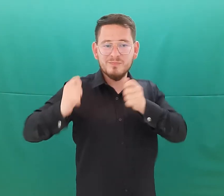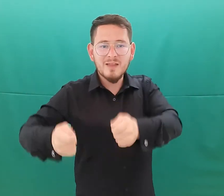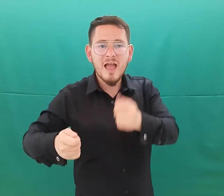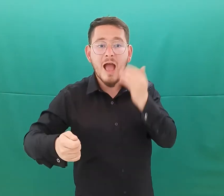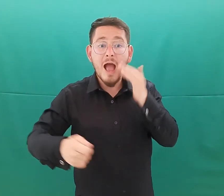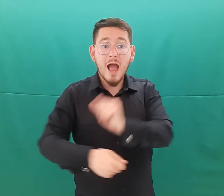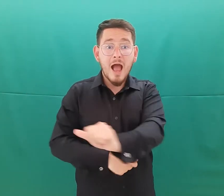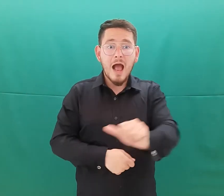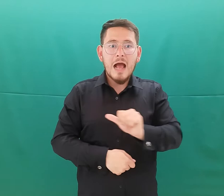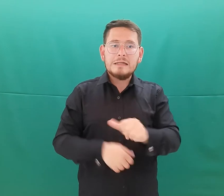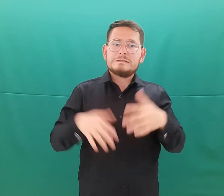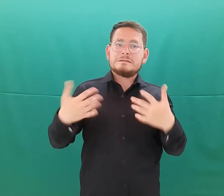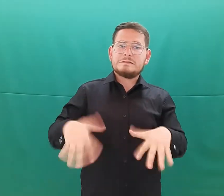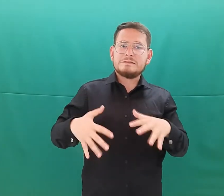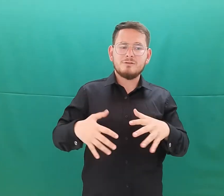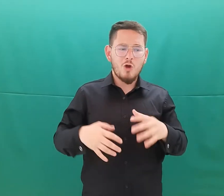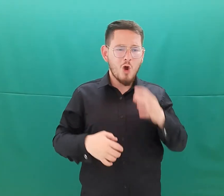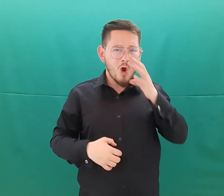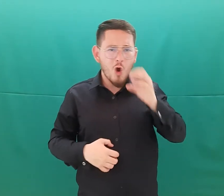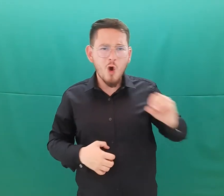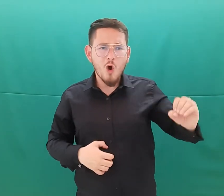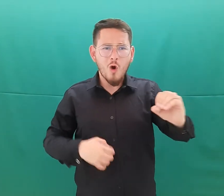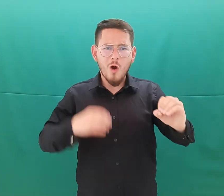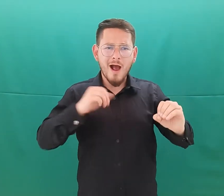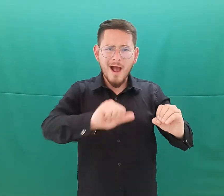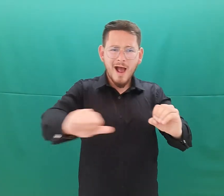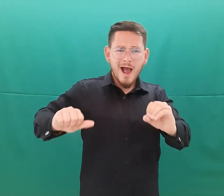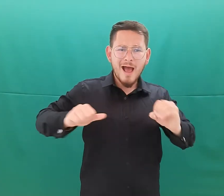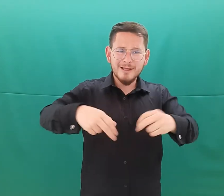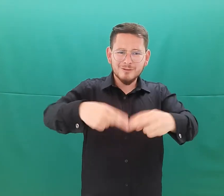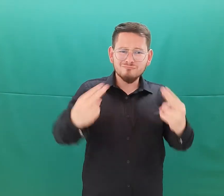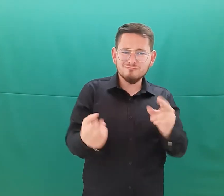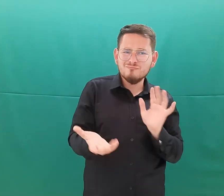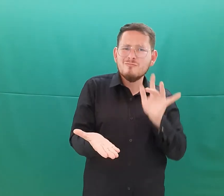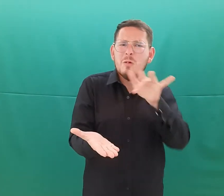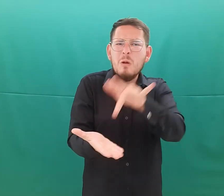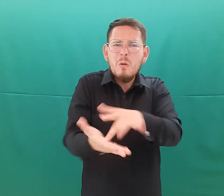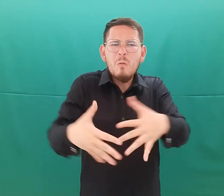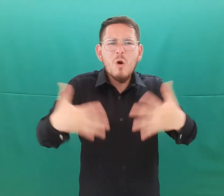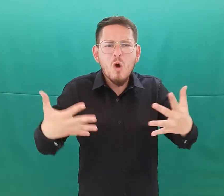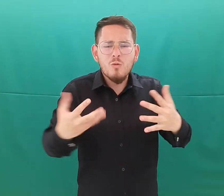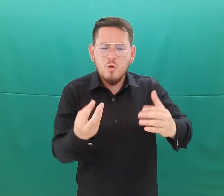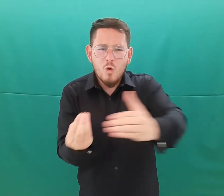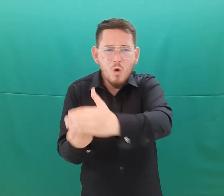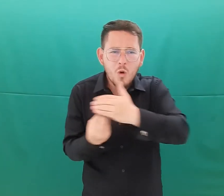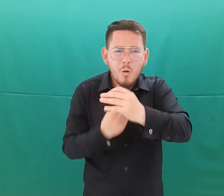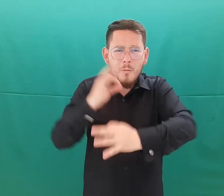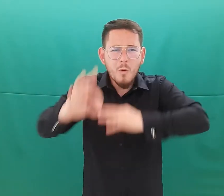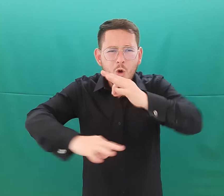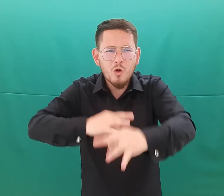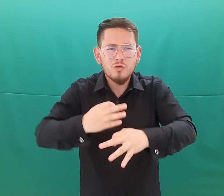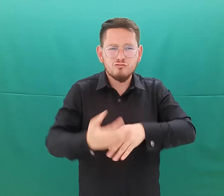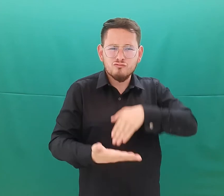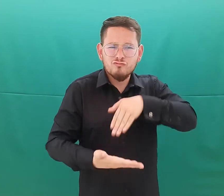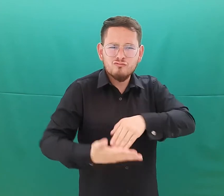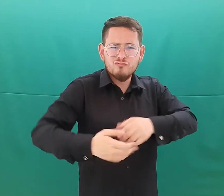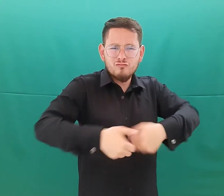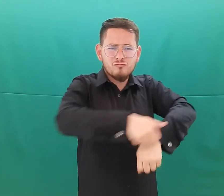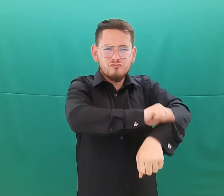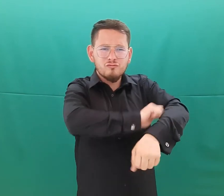de tunjanos y tunjanas participar de acciones para la protección, empoderamiento, desarrollo, equidad de género y garantía de los